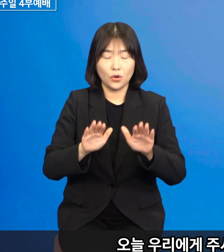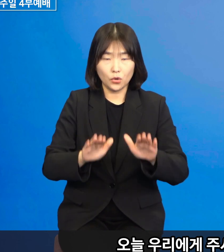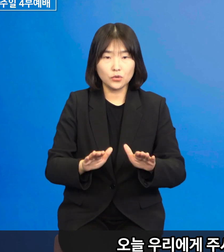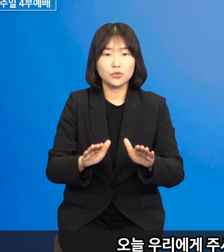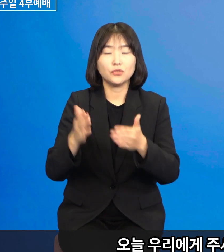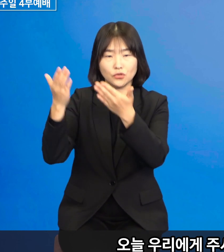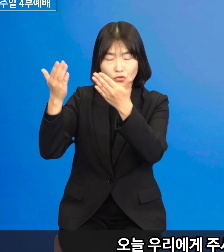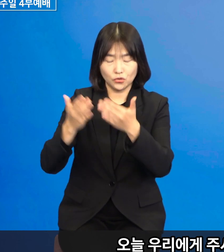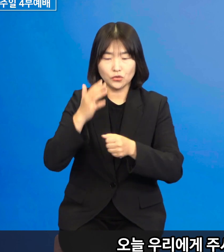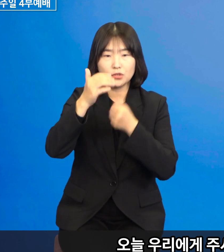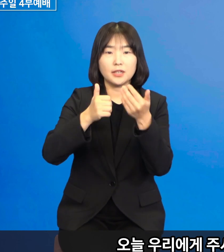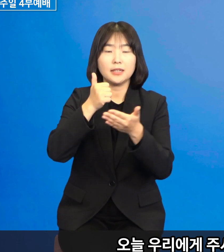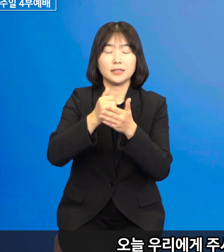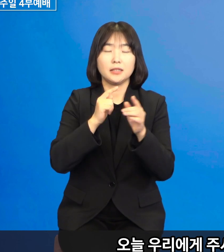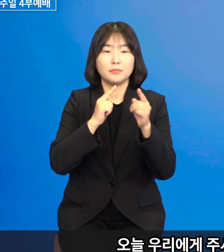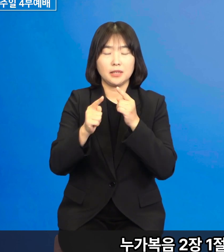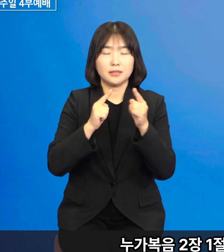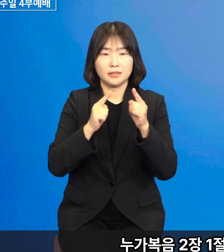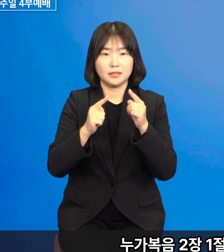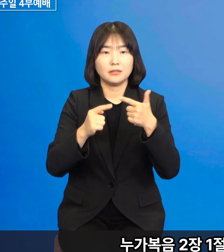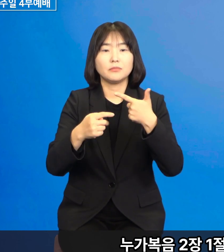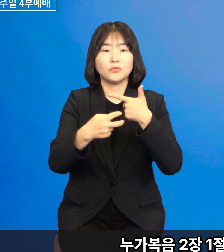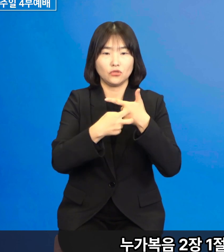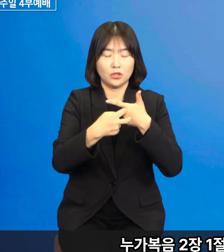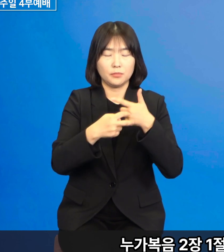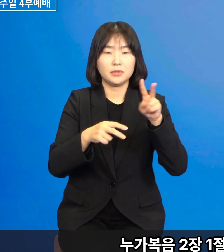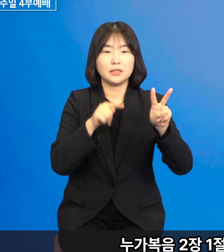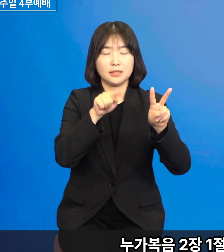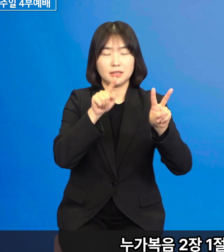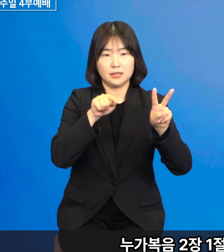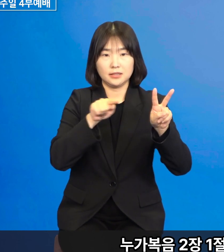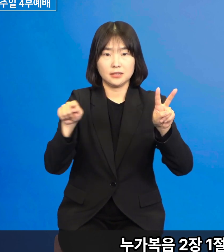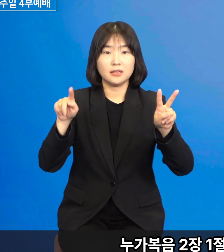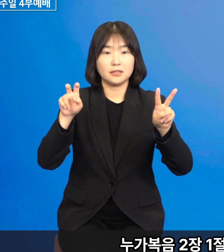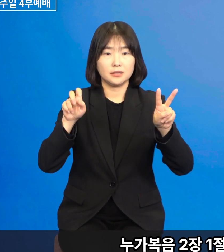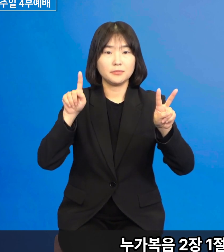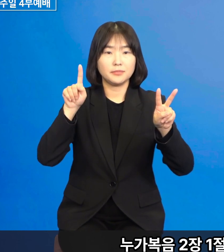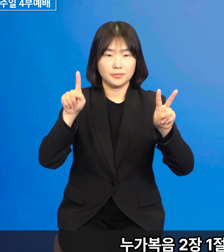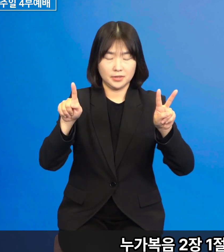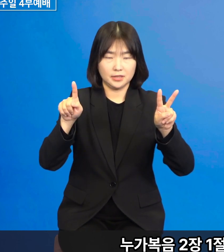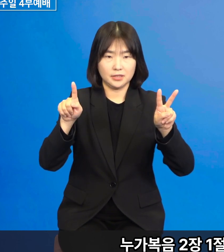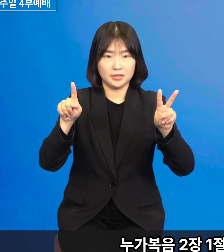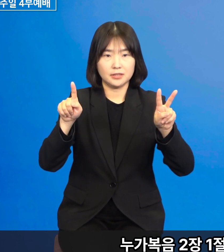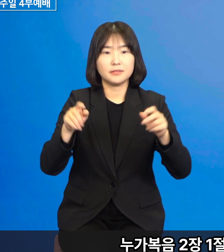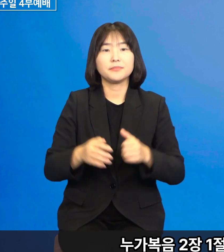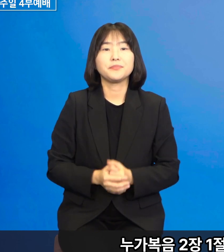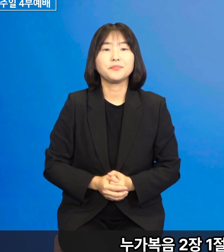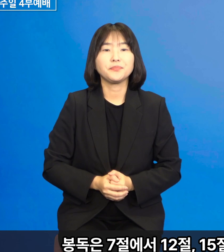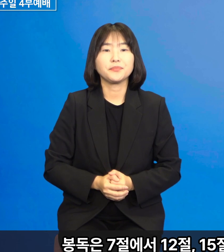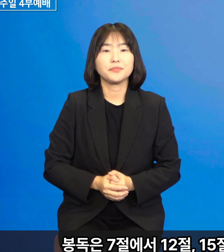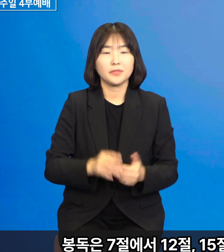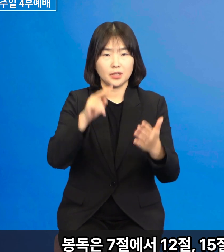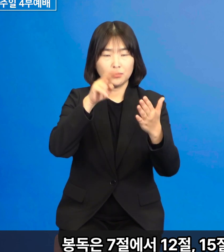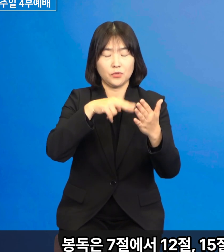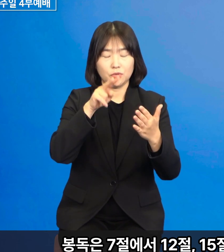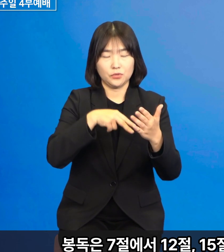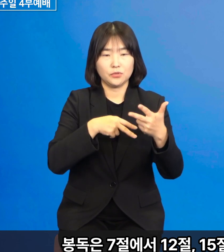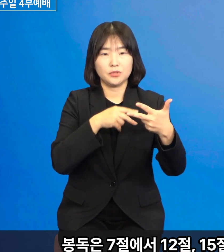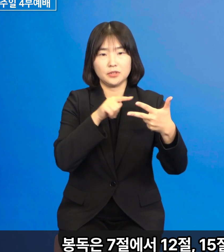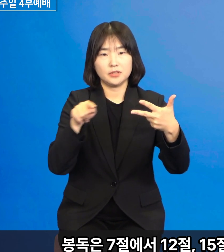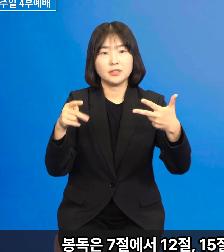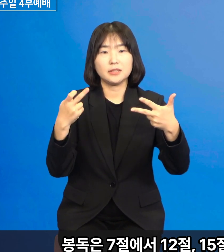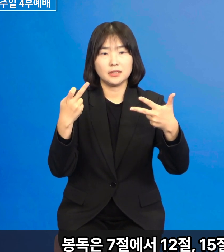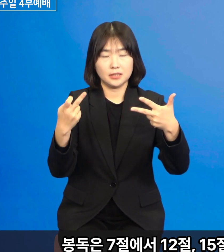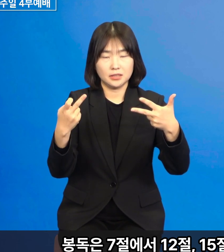오늘 우리에게 주시는 하나님의 말씀은 누가복음 2장 1절에서 21절 말씀입니다. 봉독은